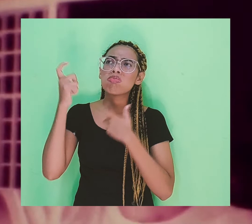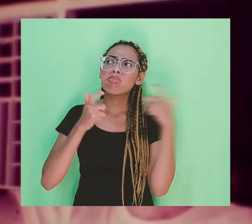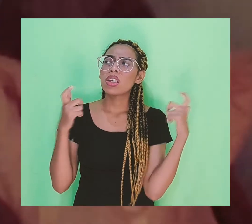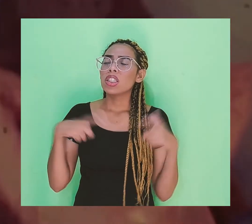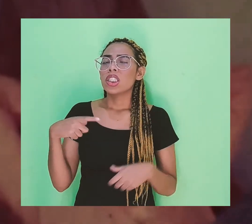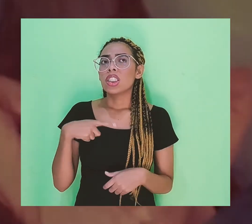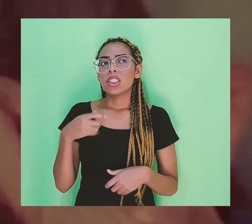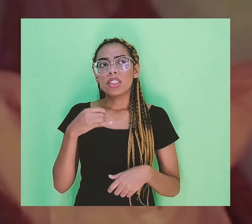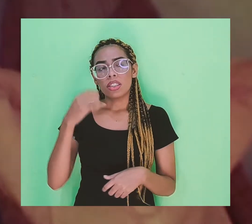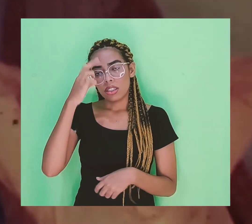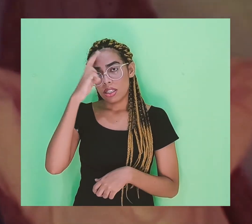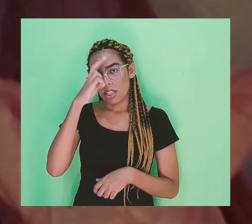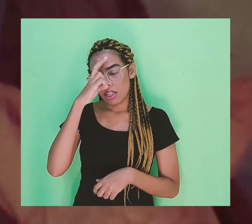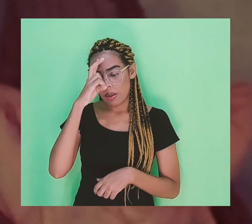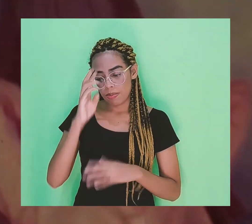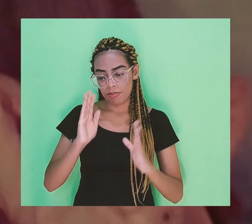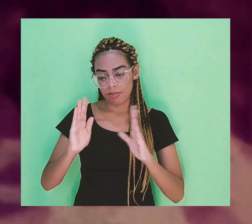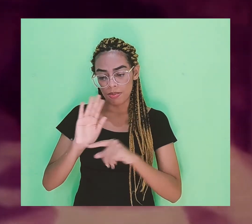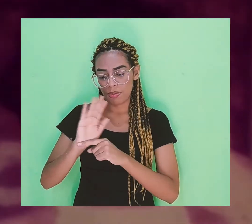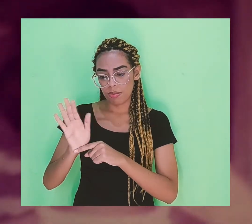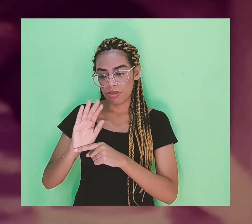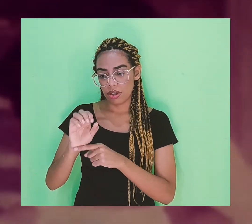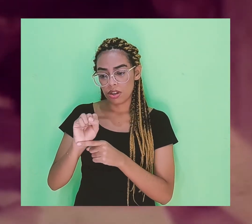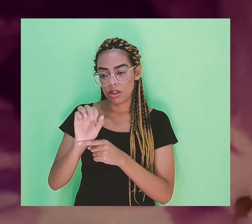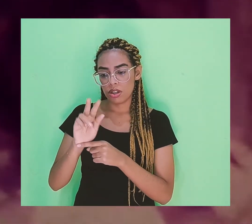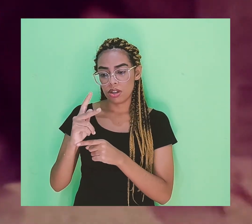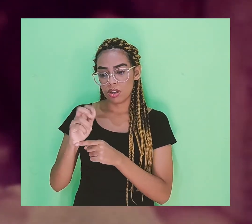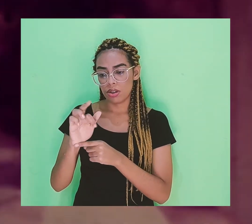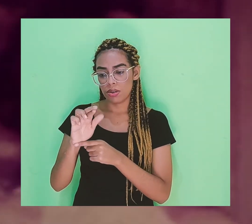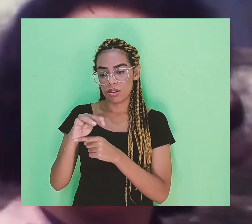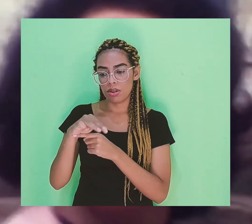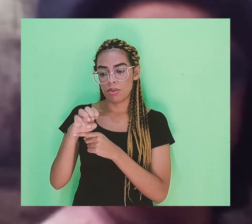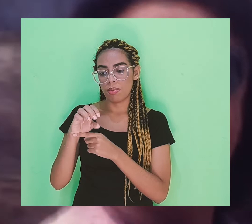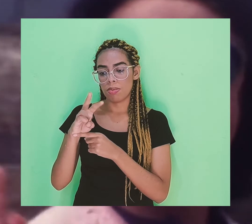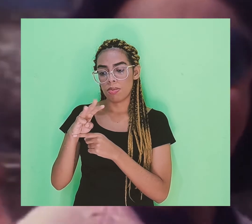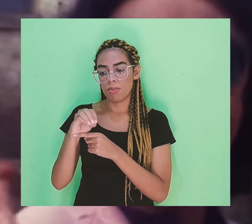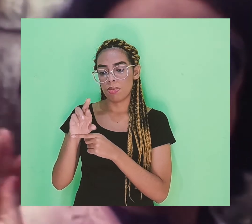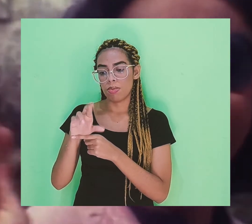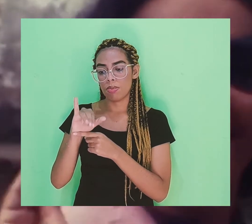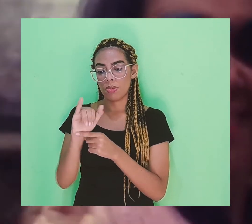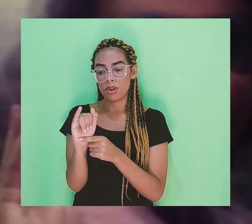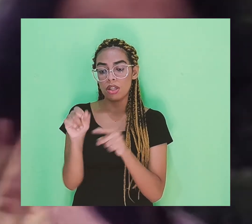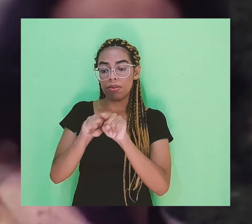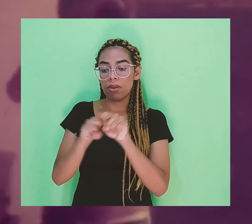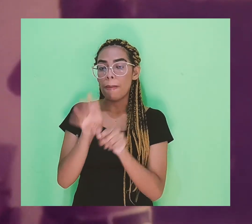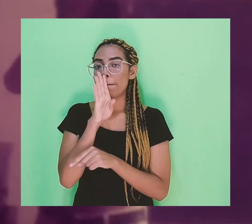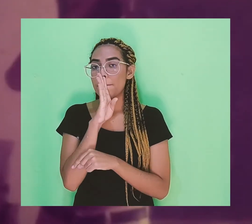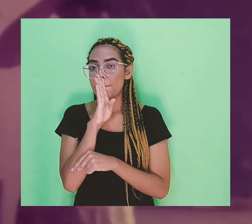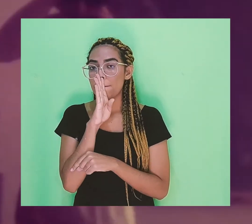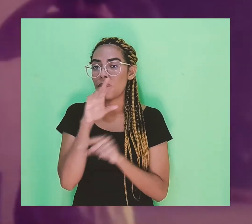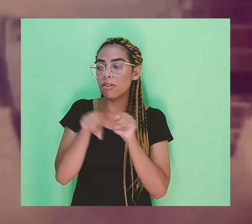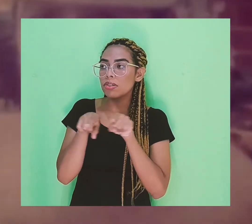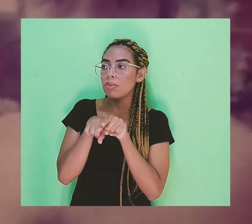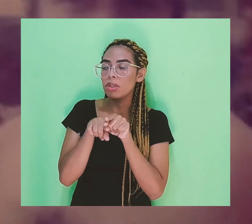gosto muito da parte do Super Memórias, fica aquela película queimando, assim, porque eu fico e os silêncios também, sabe, do filme, que ali